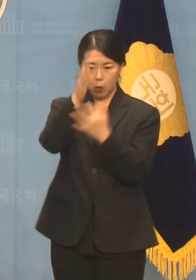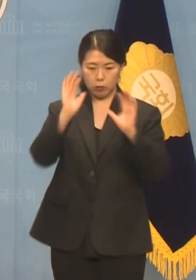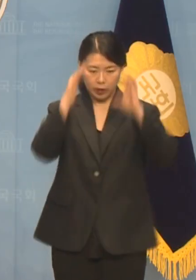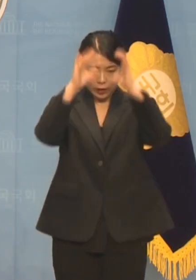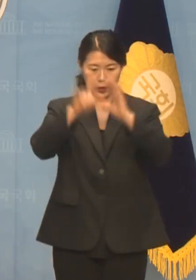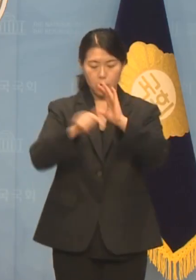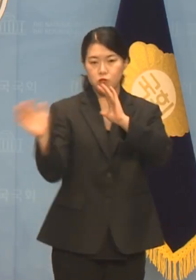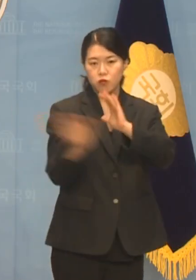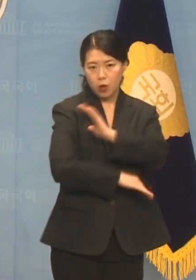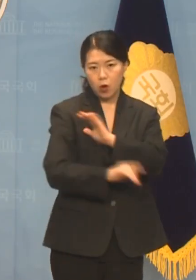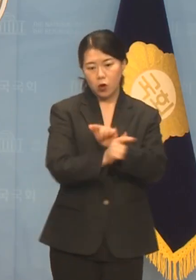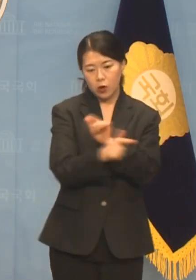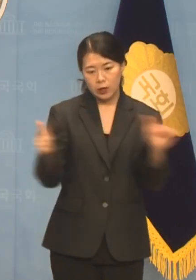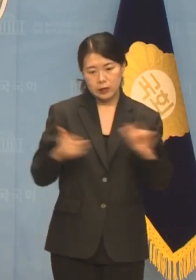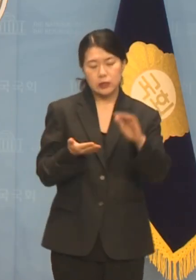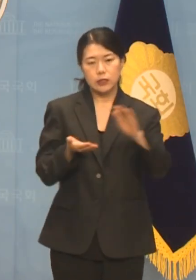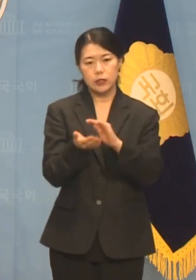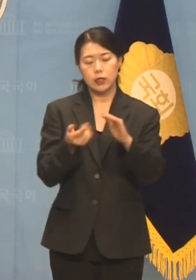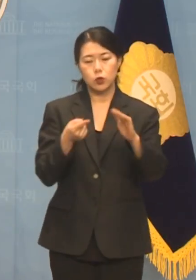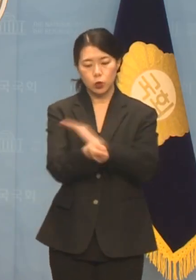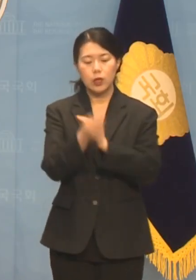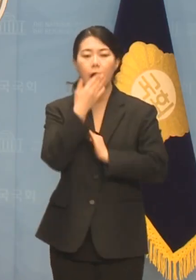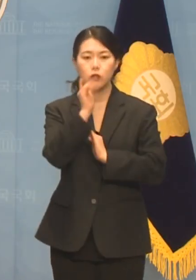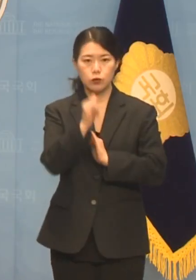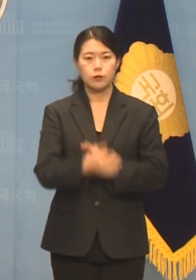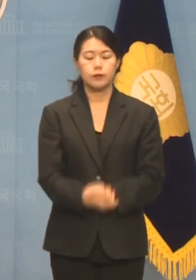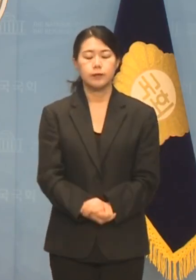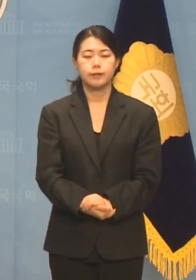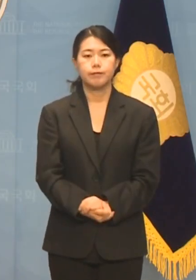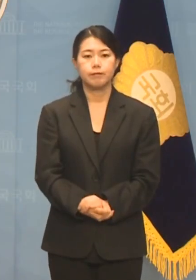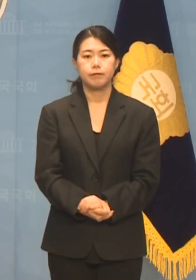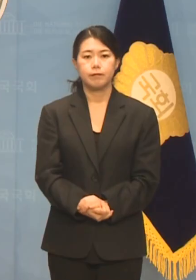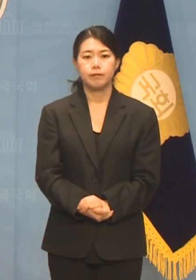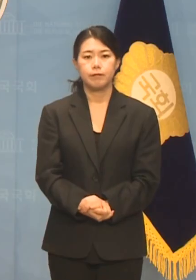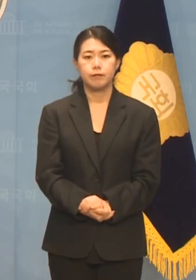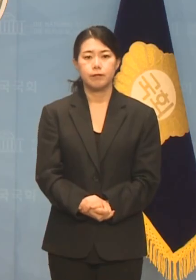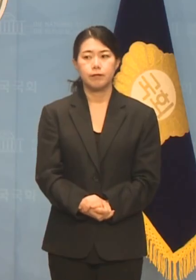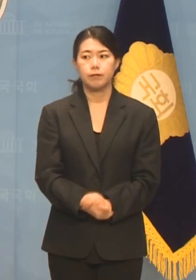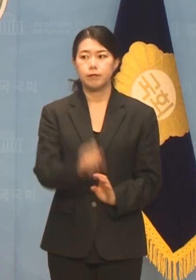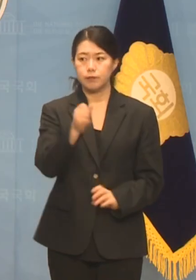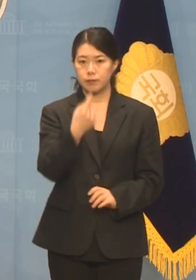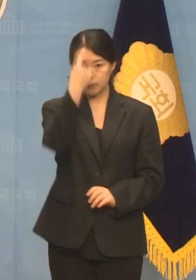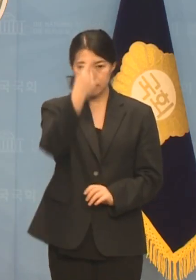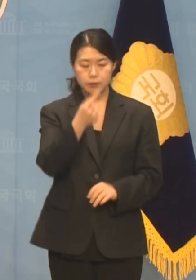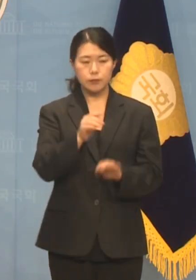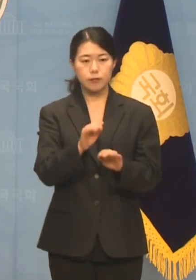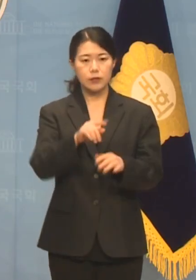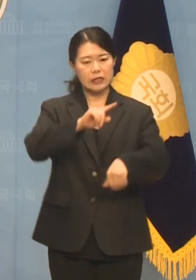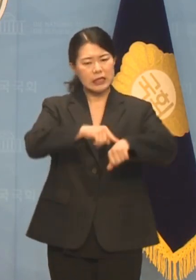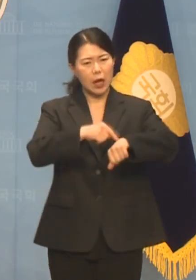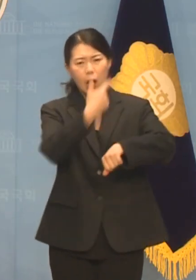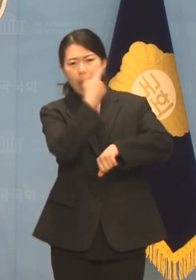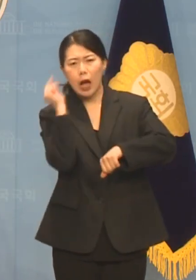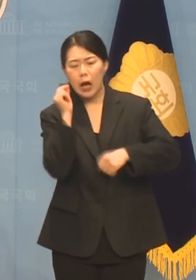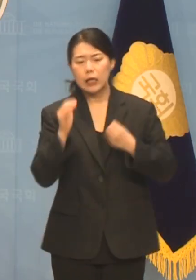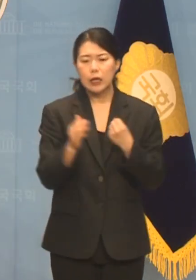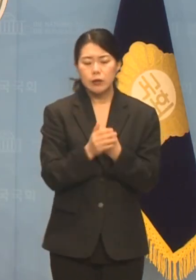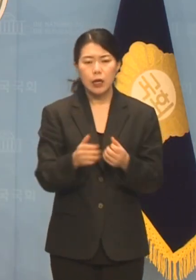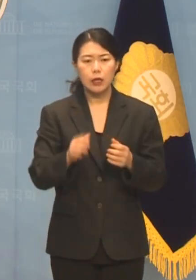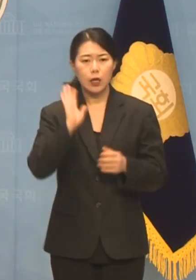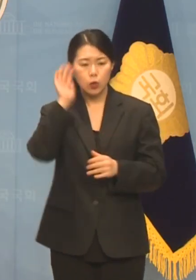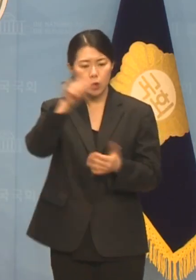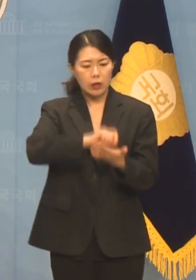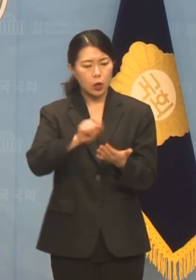필요한 조치들을 할 수 있도록 하는 것입니다. 이를 통해서 물리적인 시간 부족으로 인해 대통령